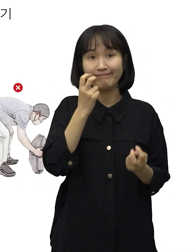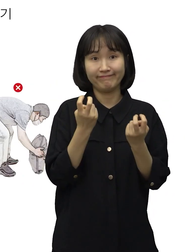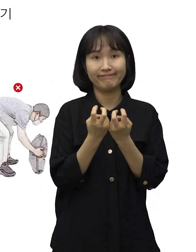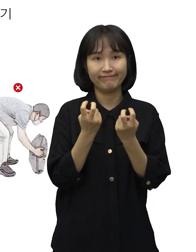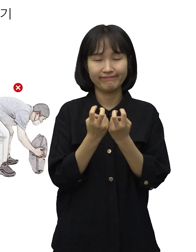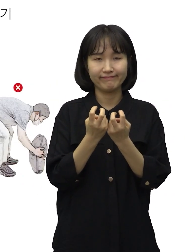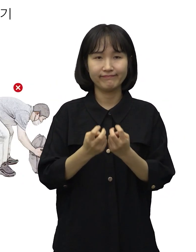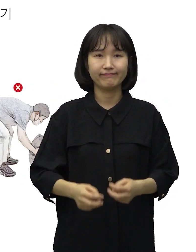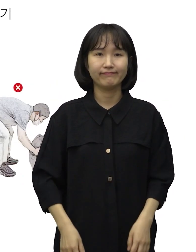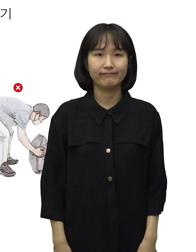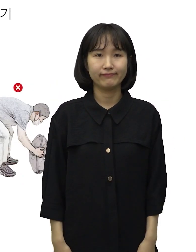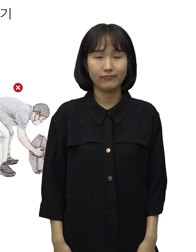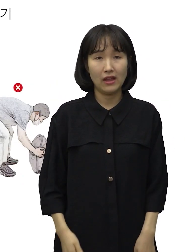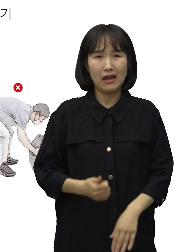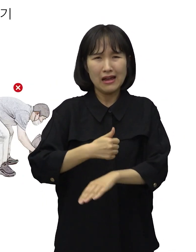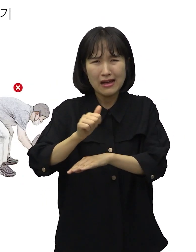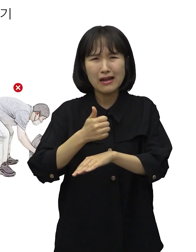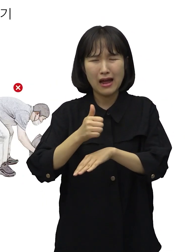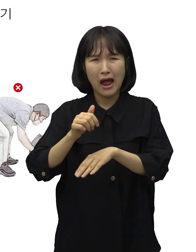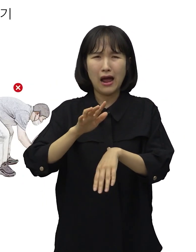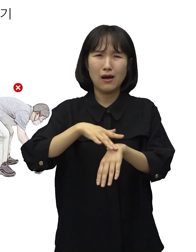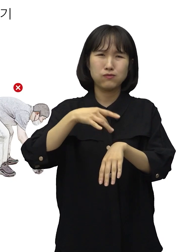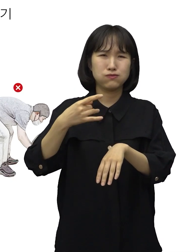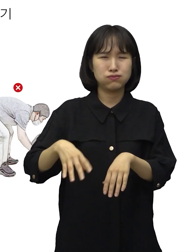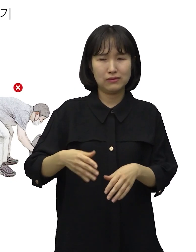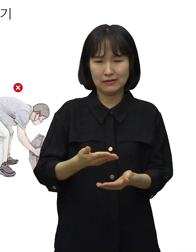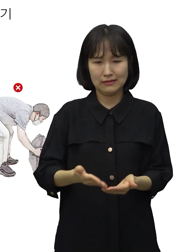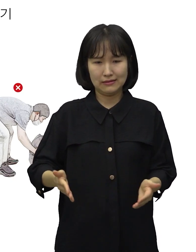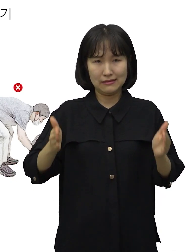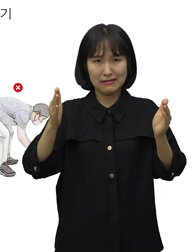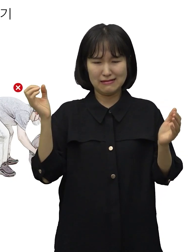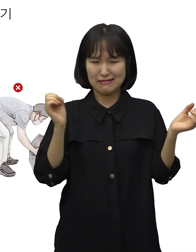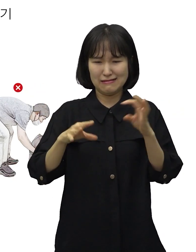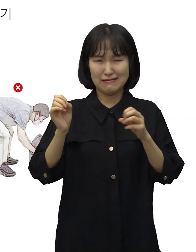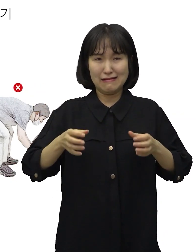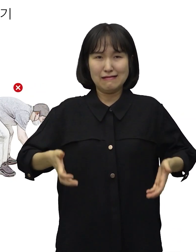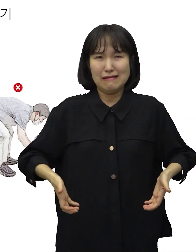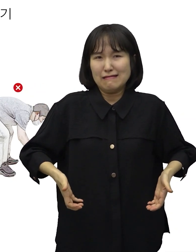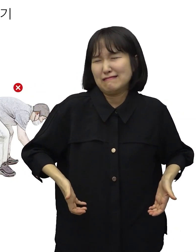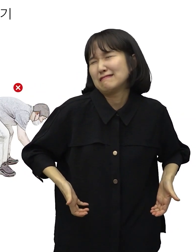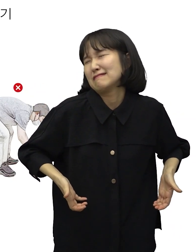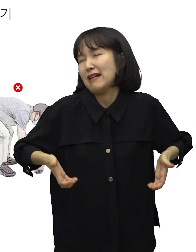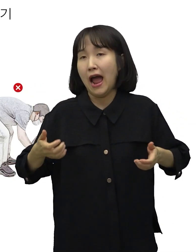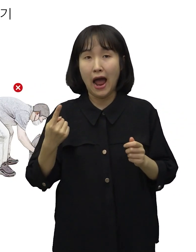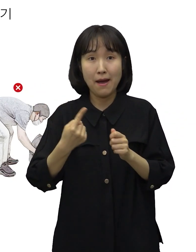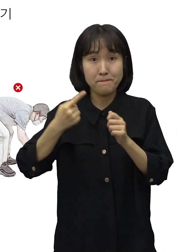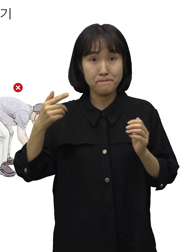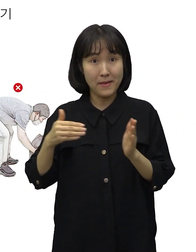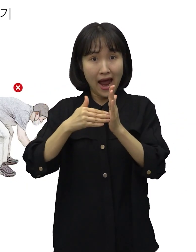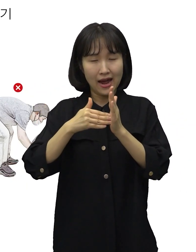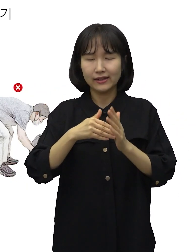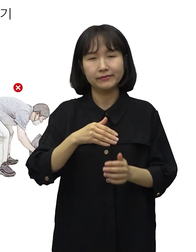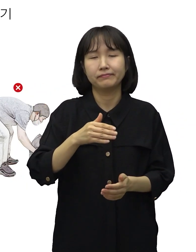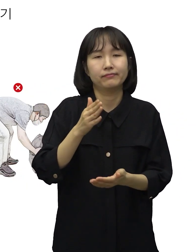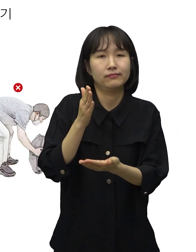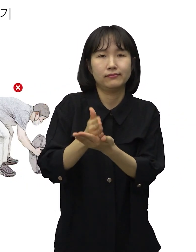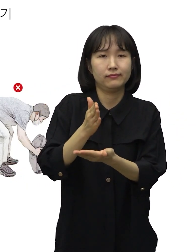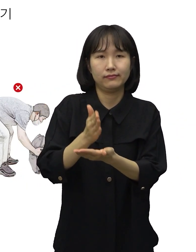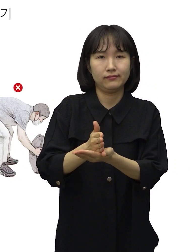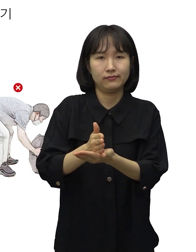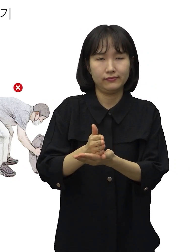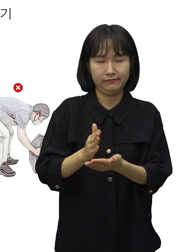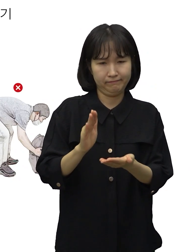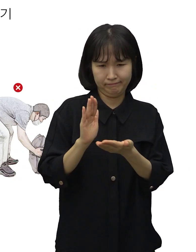무거운 물건을 자주 들어야 할 때는 한 번에 큰 물건을 들기보다는 나눠서 여러 번 드는 것이